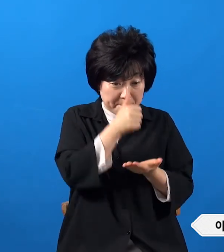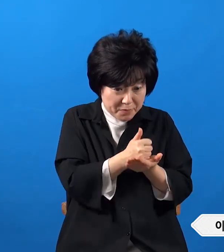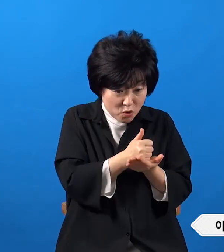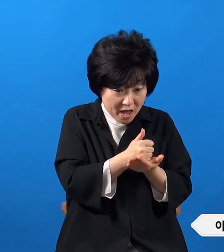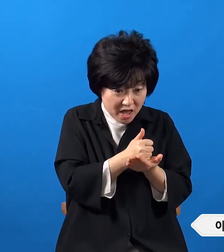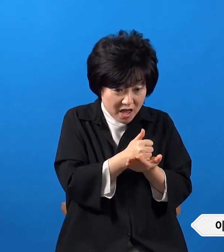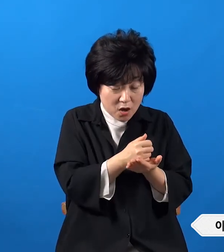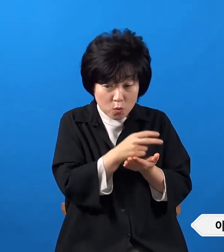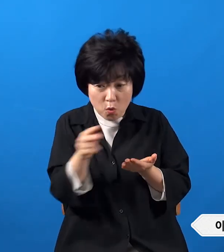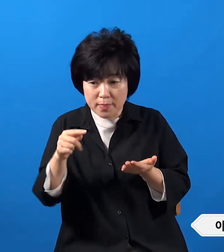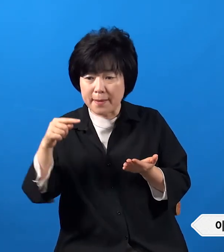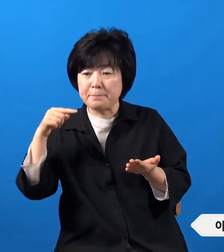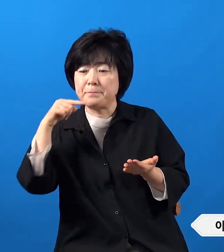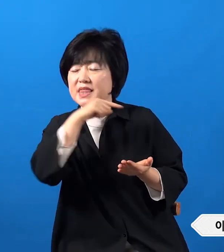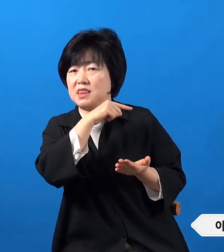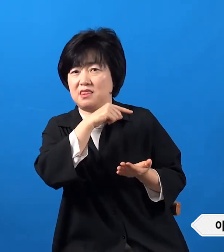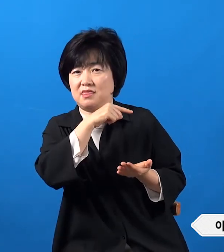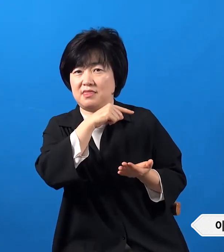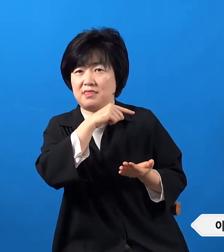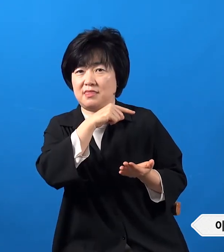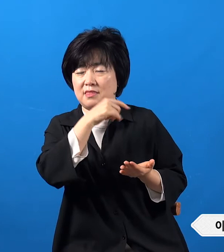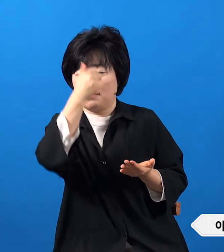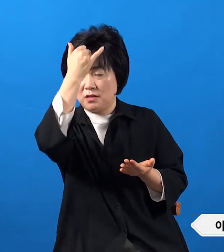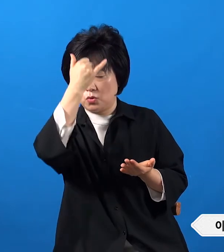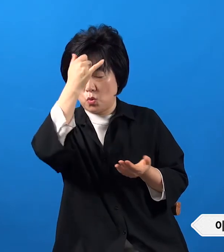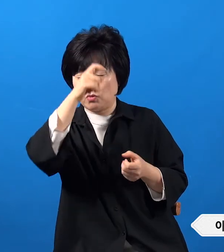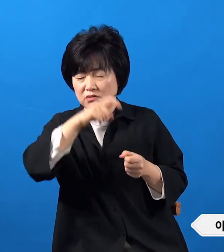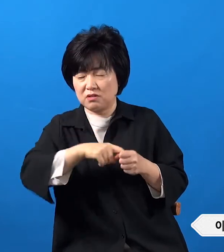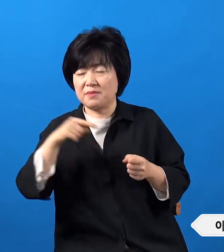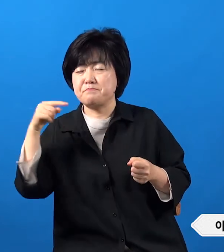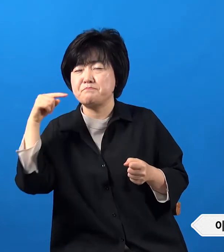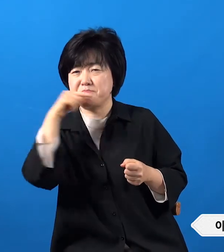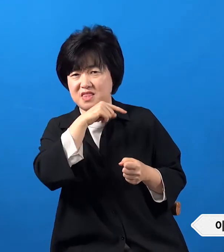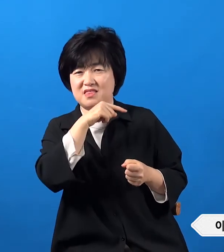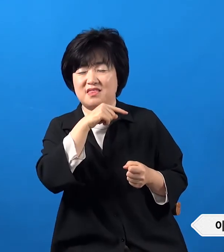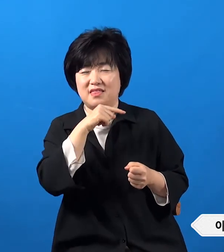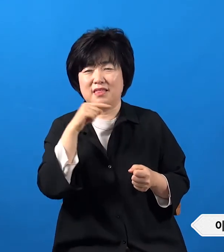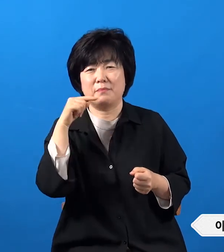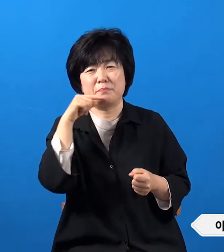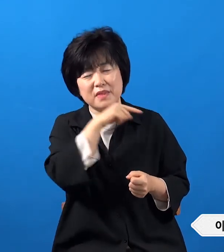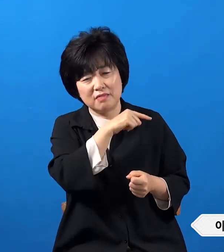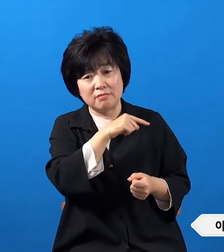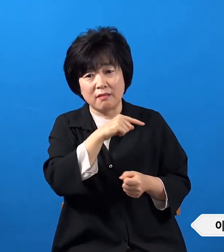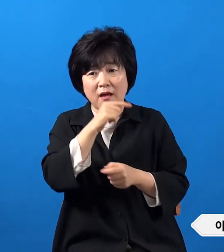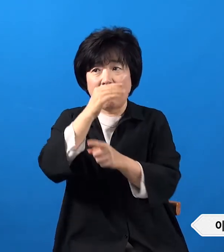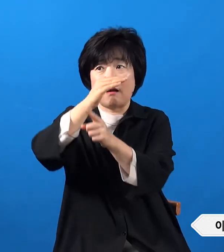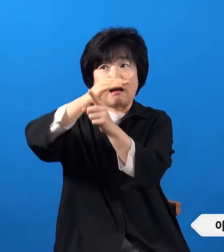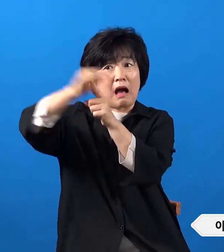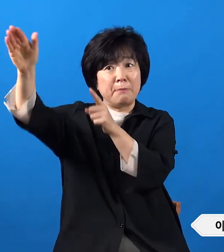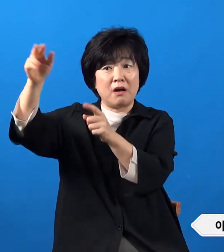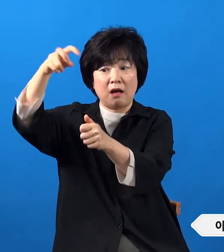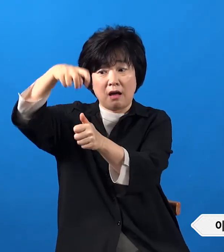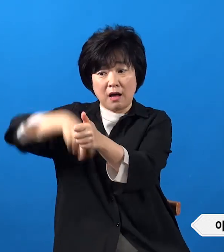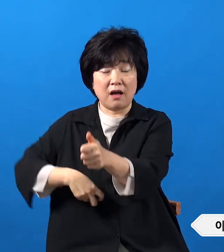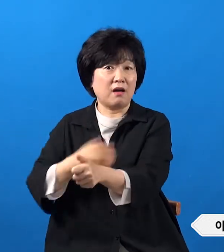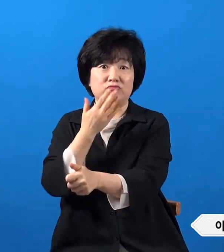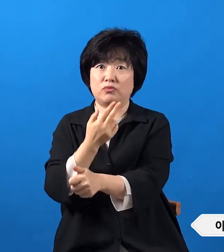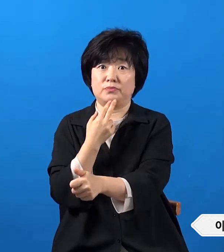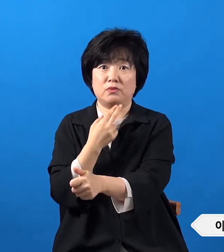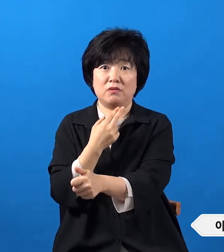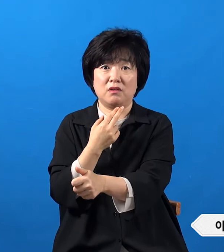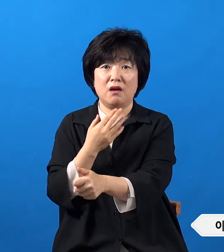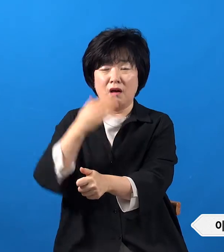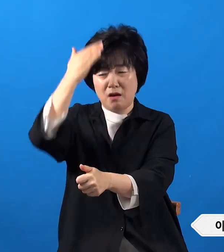도덕적인 부채라고 할 수가 있어요. 네. 근데 우리는 갚을 수 없는 빚을 졌어요. 하나님 보시기에 우리는